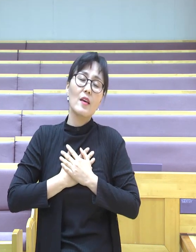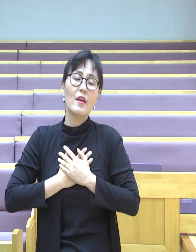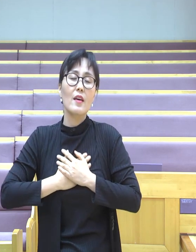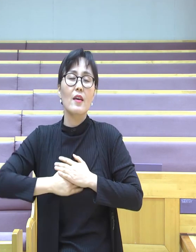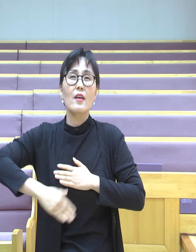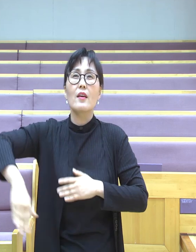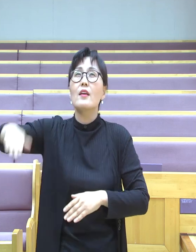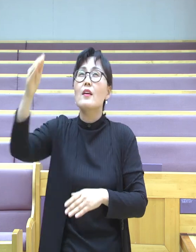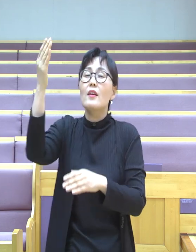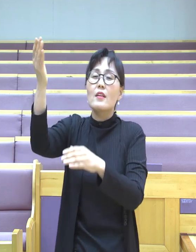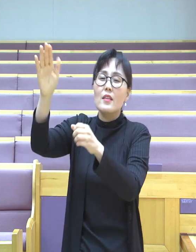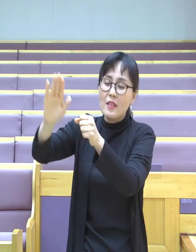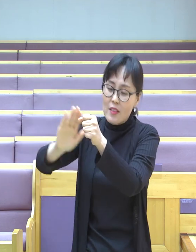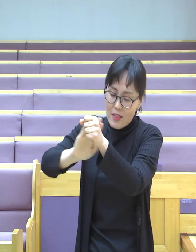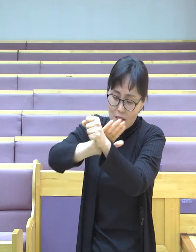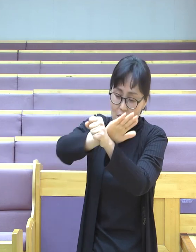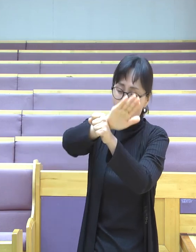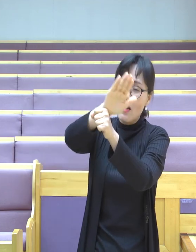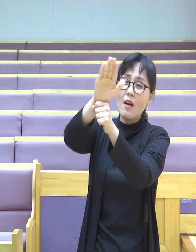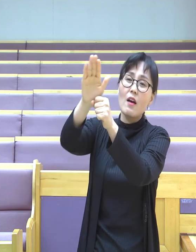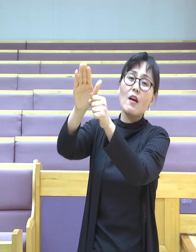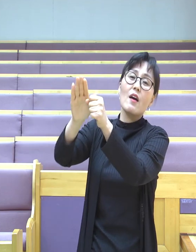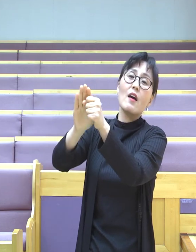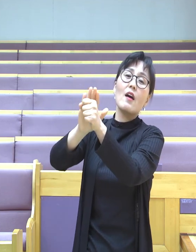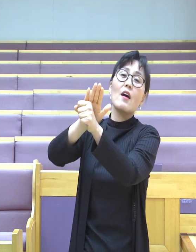내려오네 그